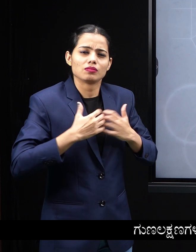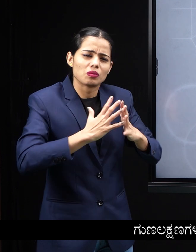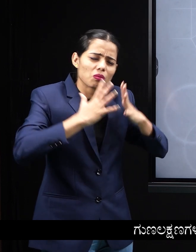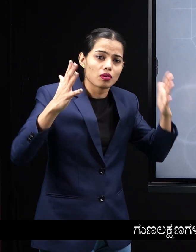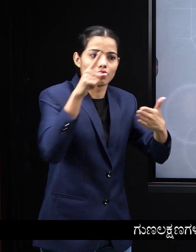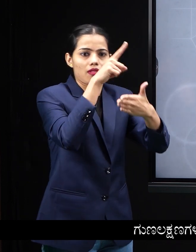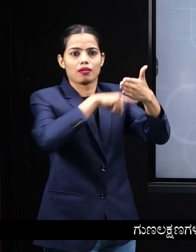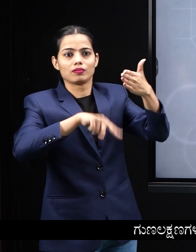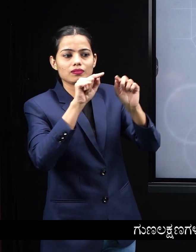ಹೊಂದುತ್ತೀರಿ.